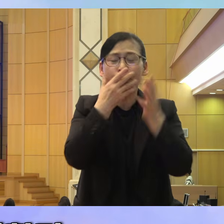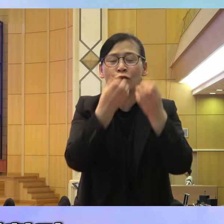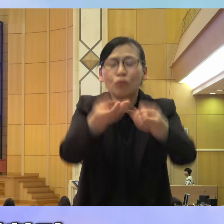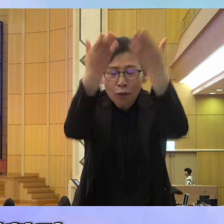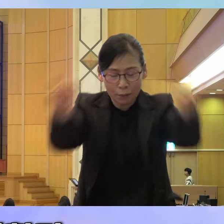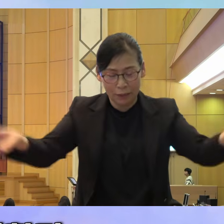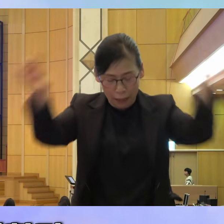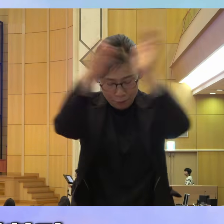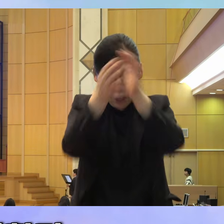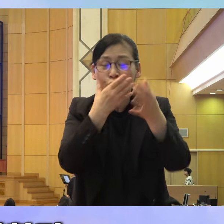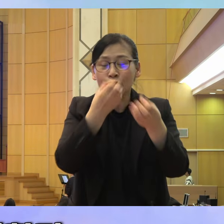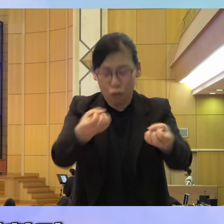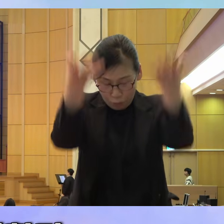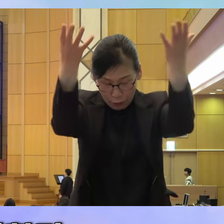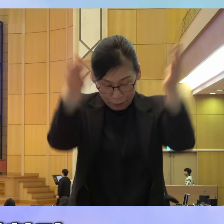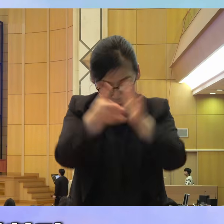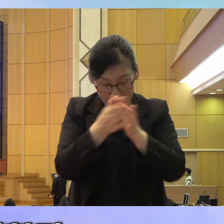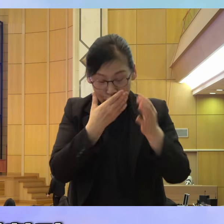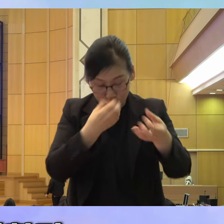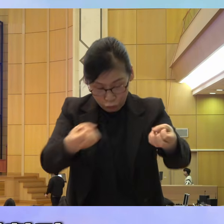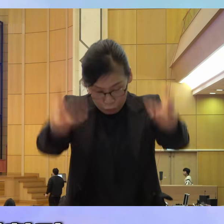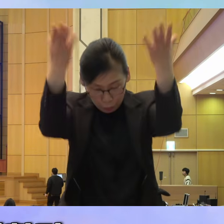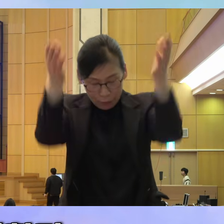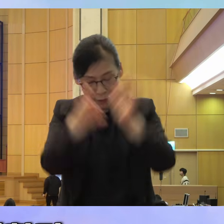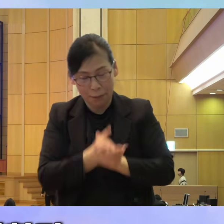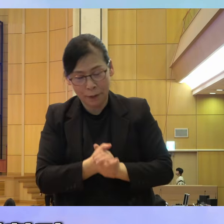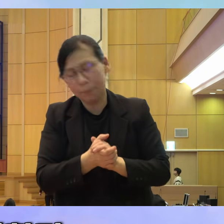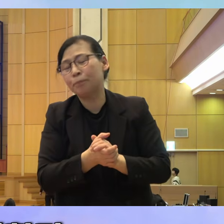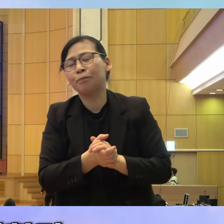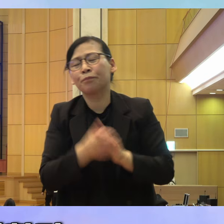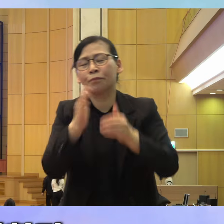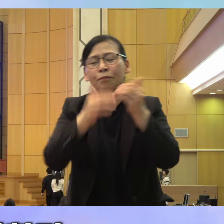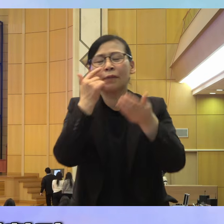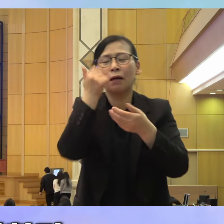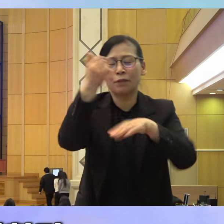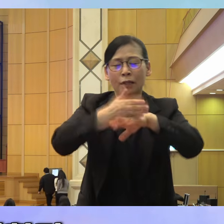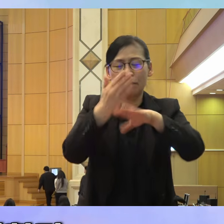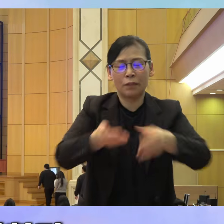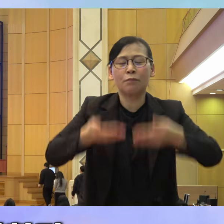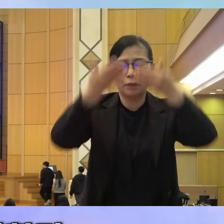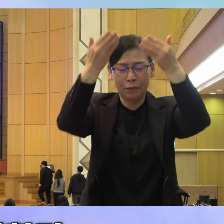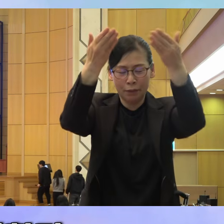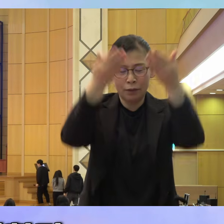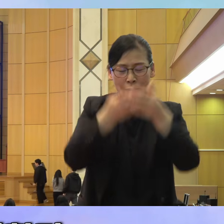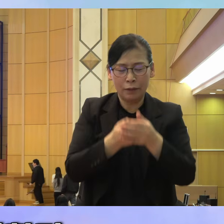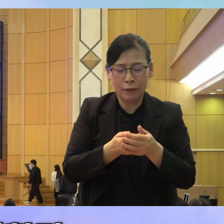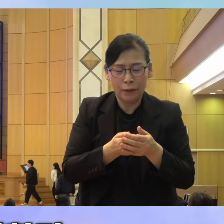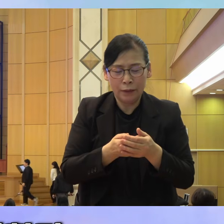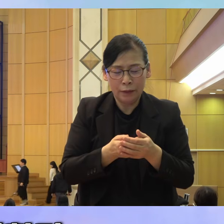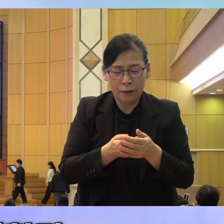축원합니다. 축원합니다. 축원합니다. 기도하겠습니다. 하나님 아버지 감사합니다.